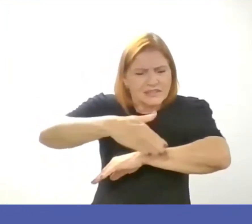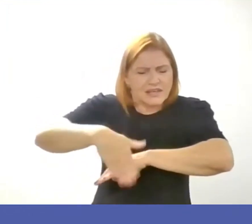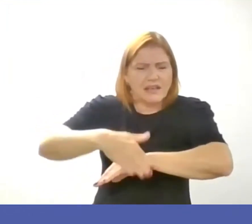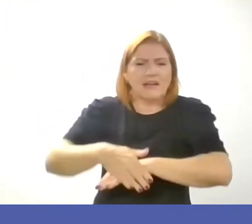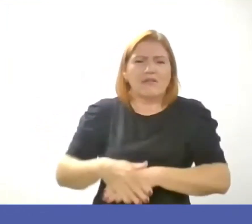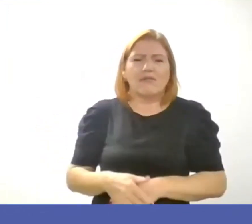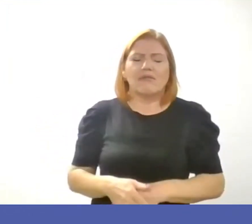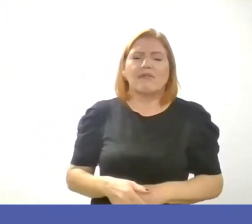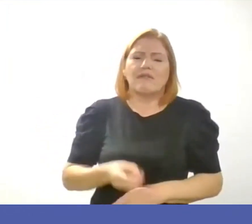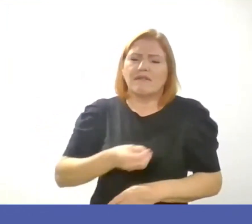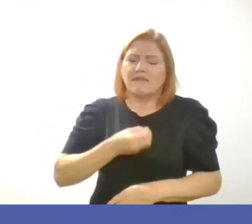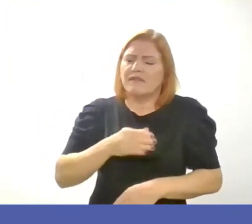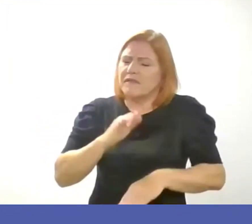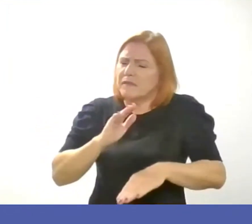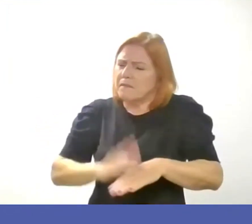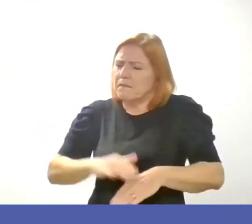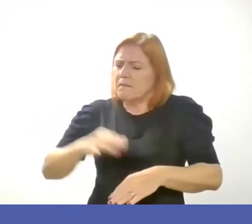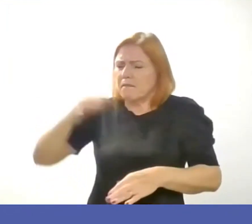eu.